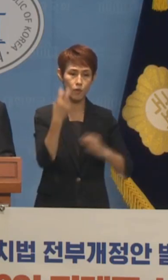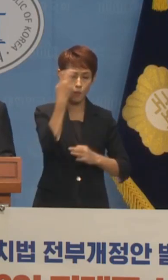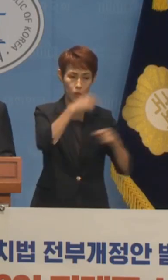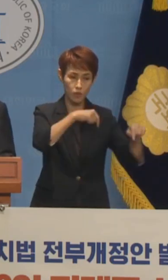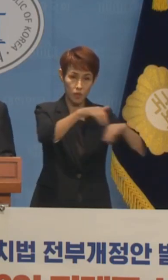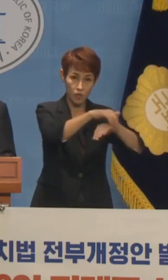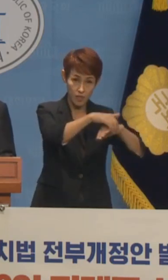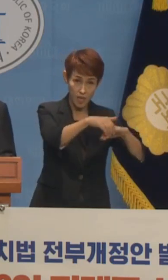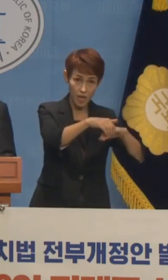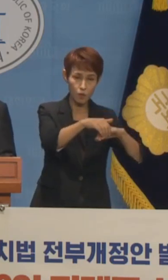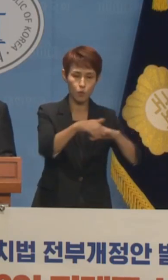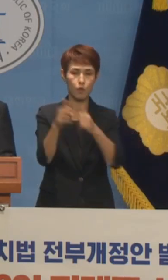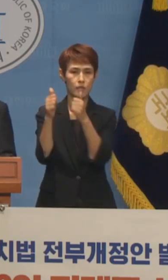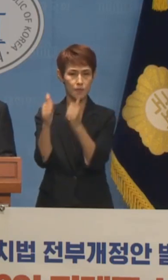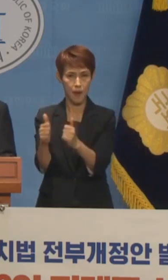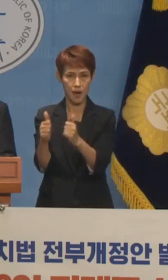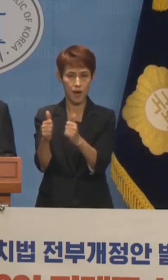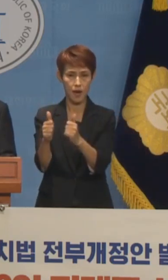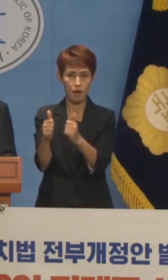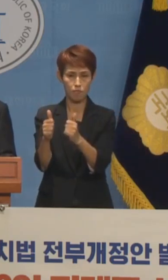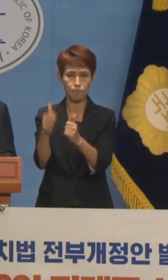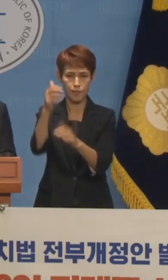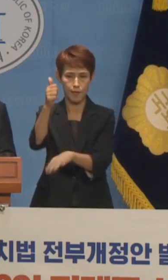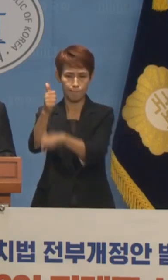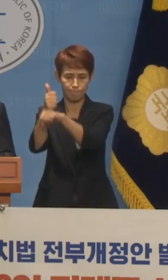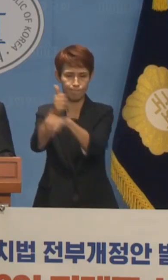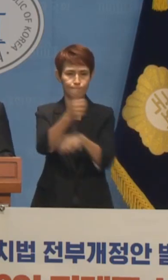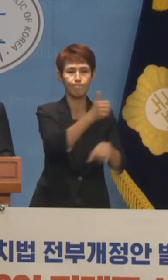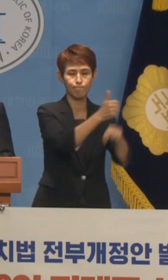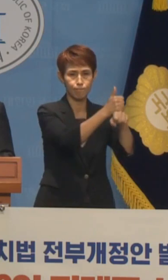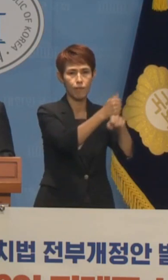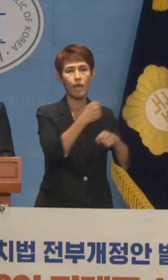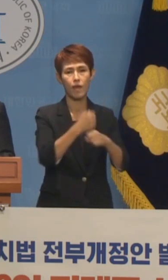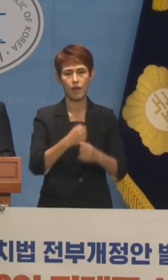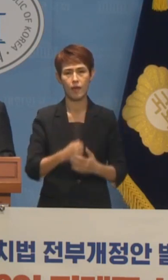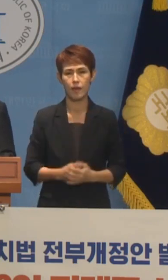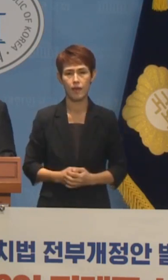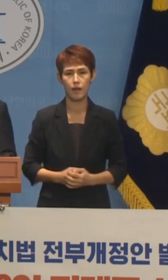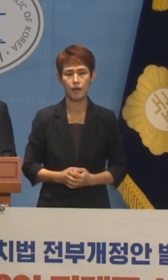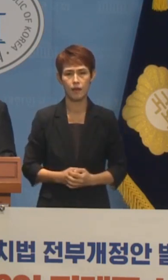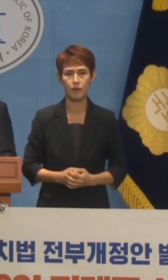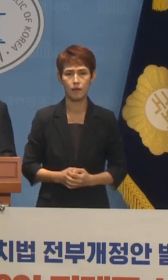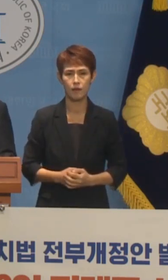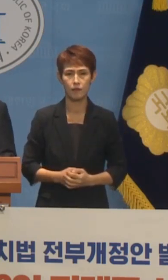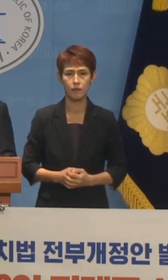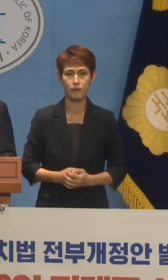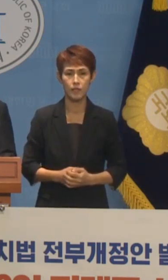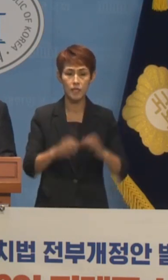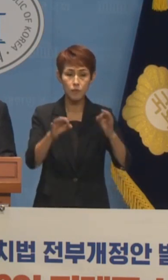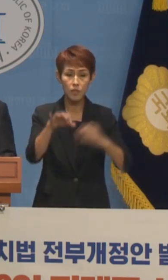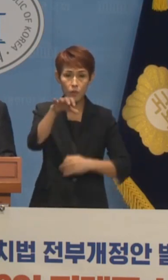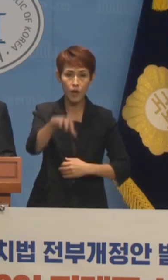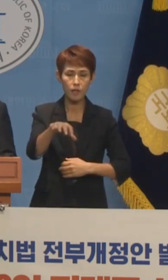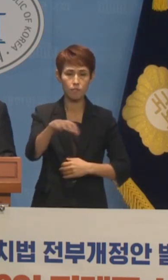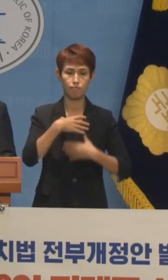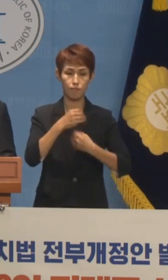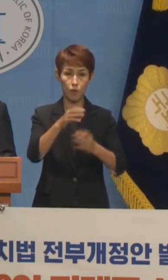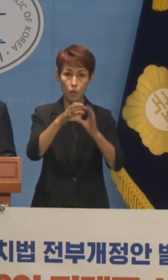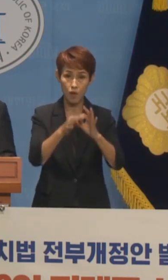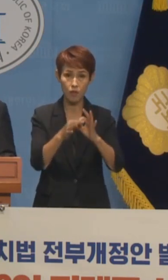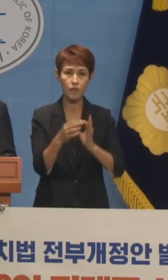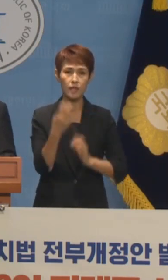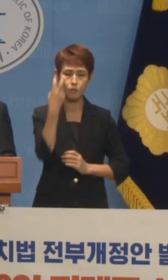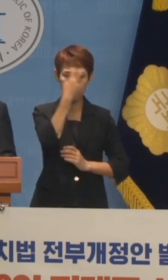금융감독 집행 수장 겸임 등을 통해 일어나고 셋째 금융기관에 대한 건전성 감독은